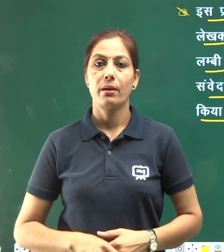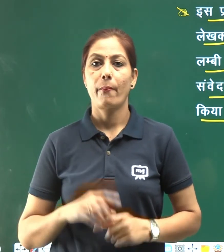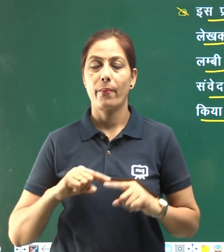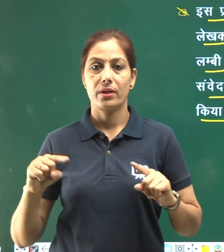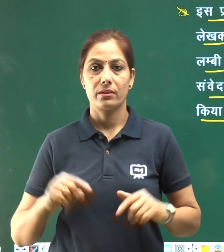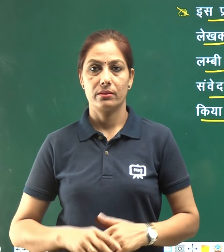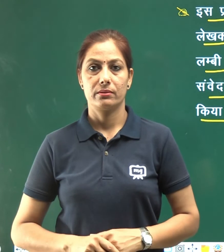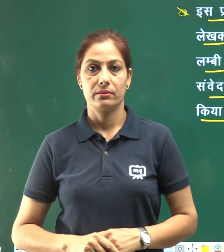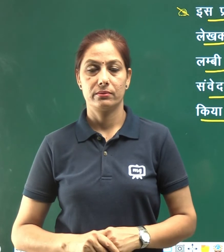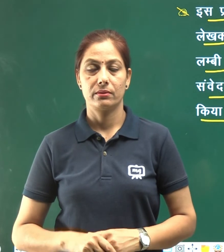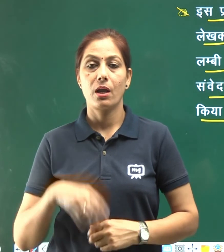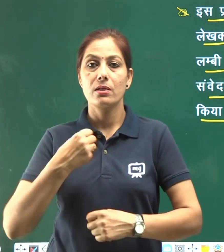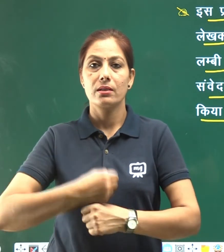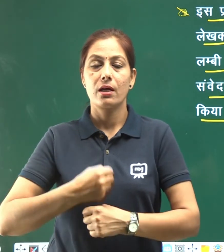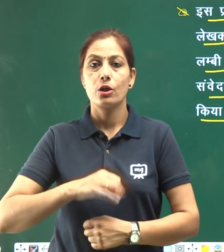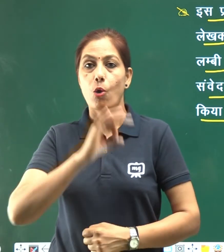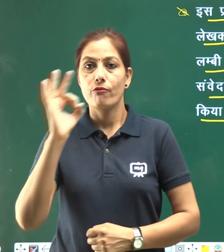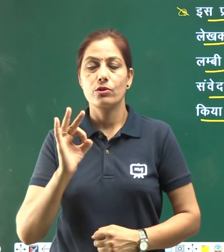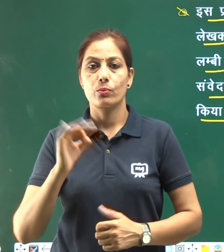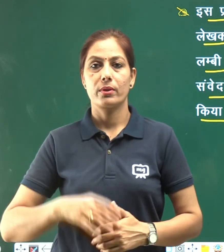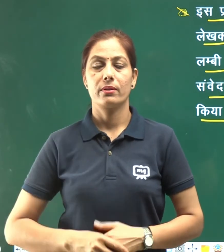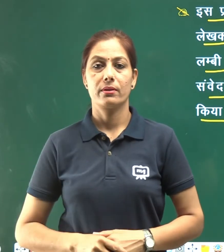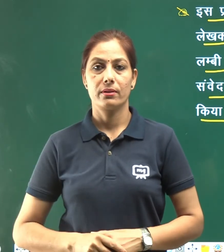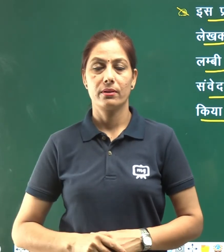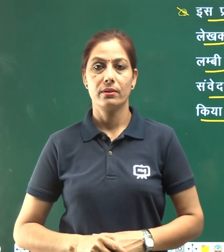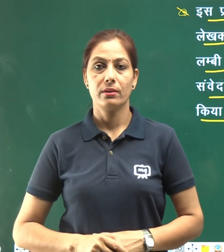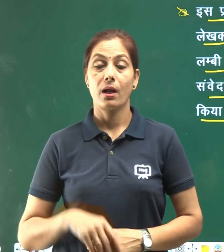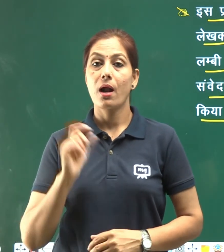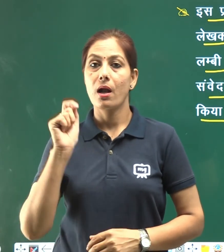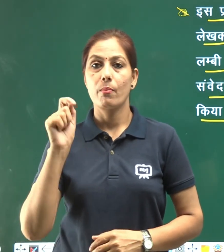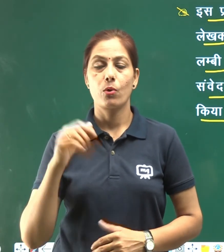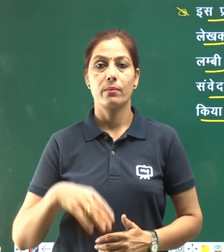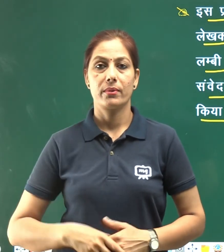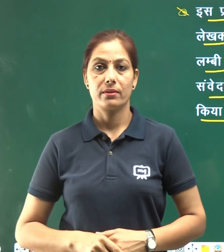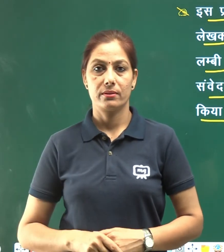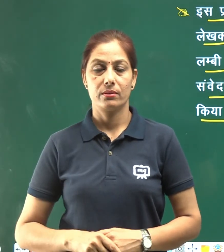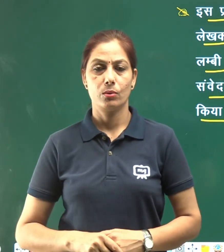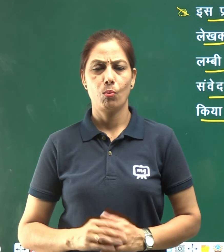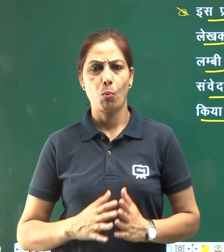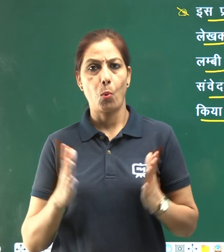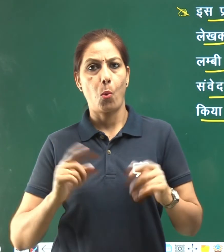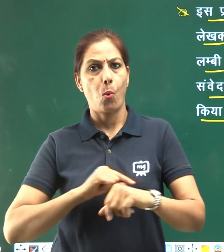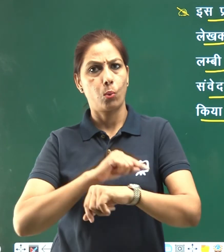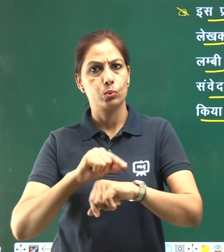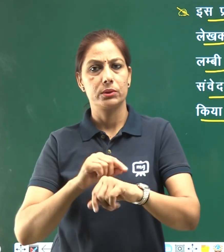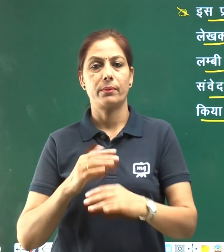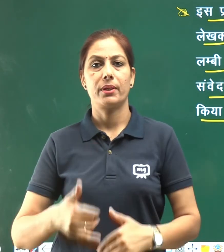पर सरकारी विभाग में काम होने में बहुत समय लगता